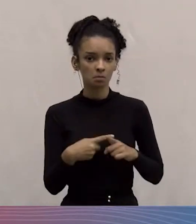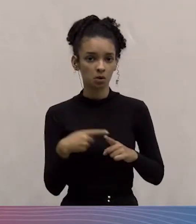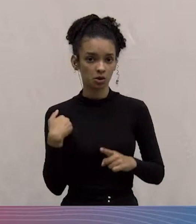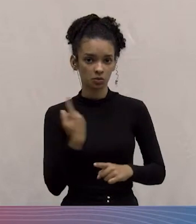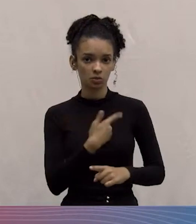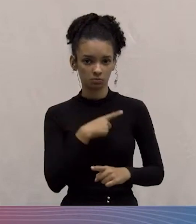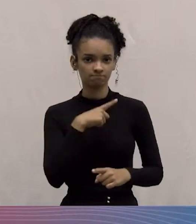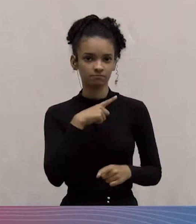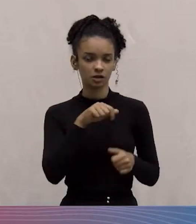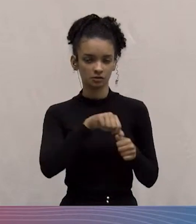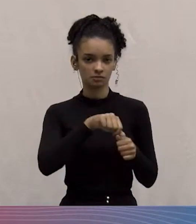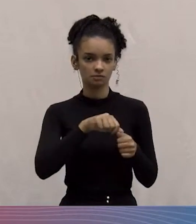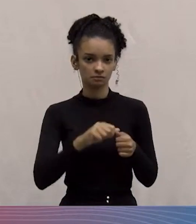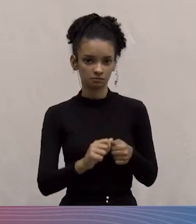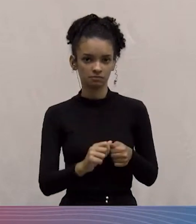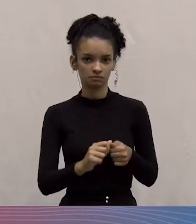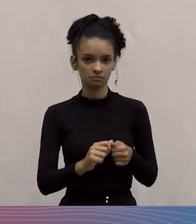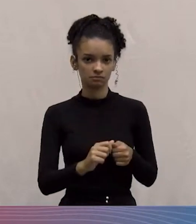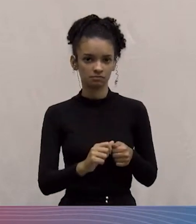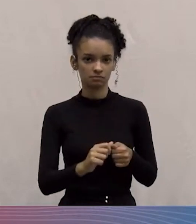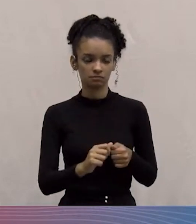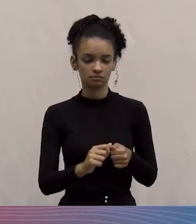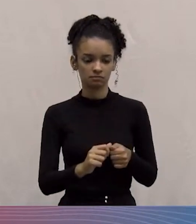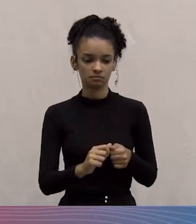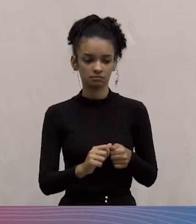a circuncisão.